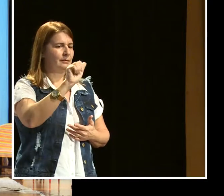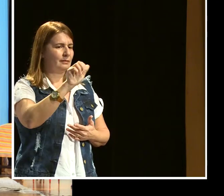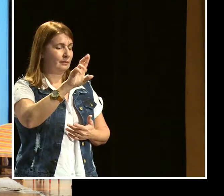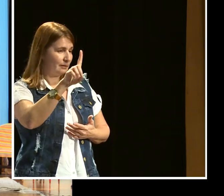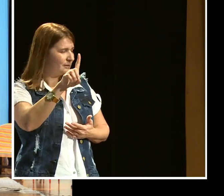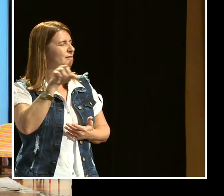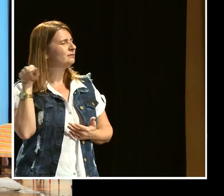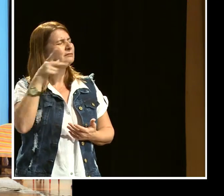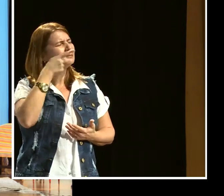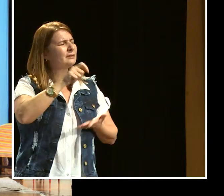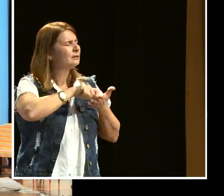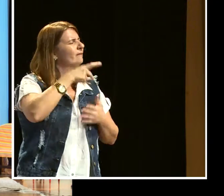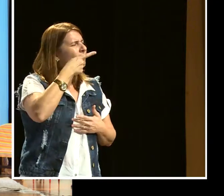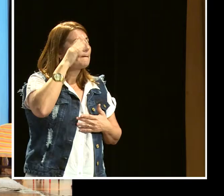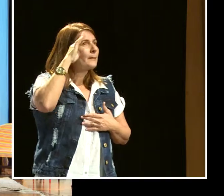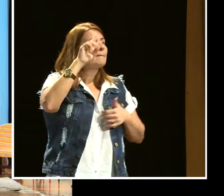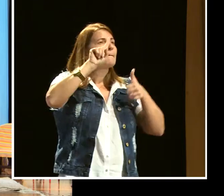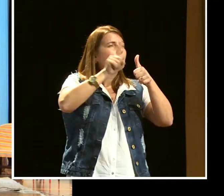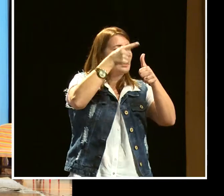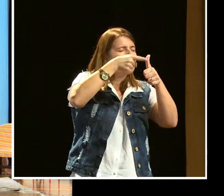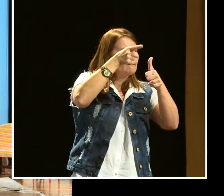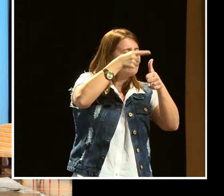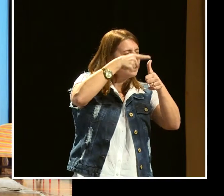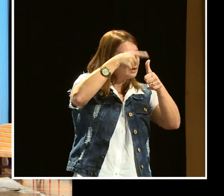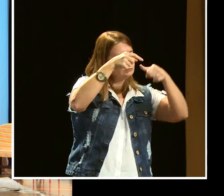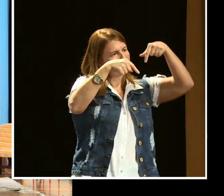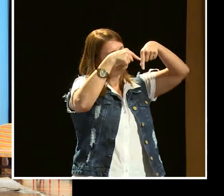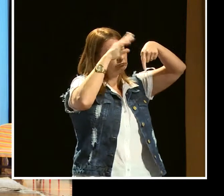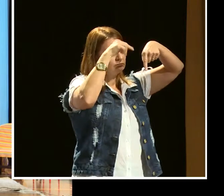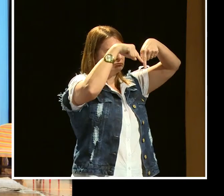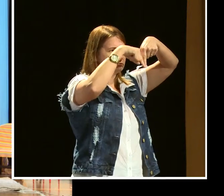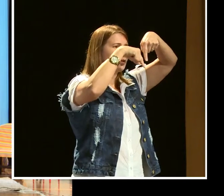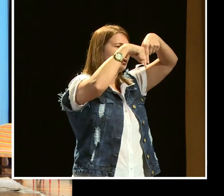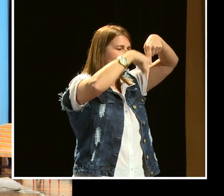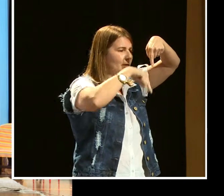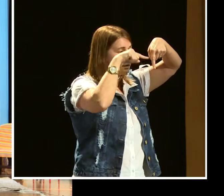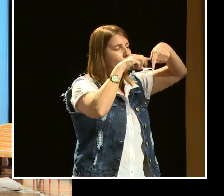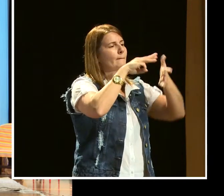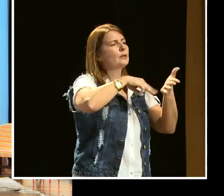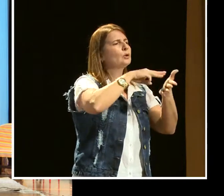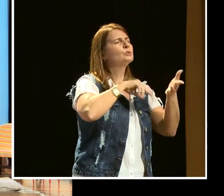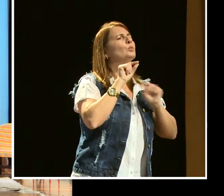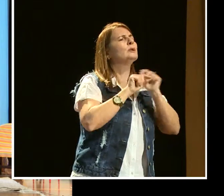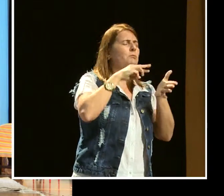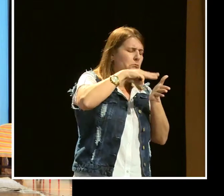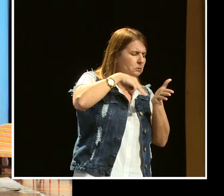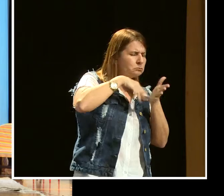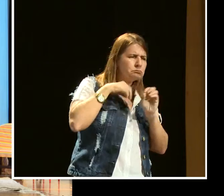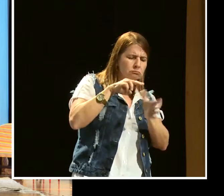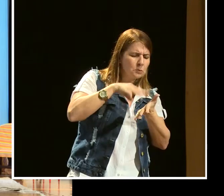Bom, é muito importante, sempre que nós formos falar a respeito da língua de sinais, pensarmos